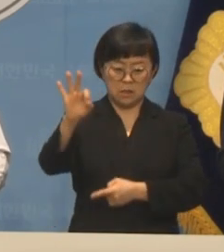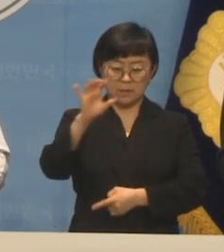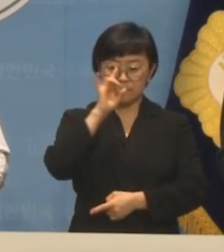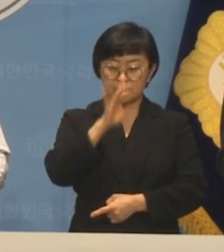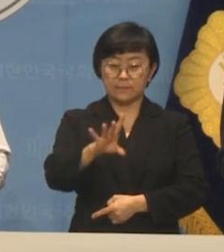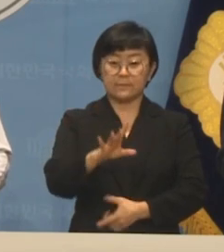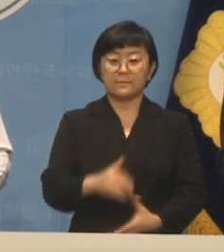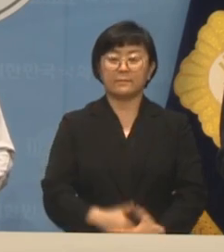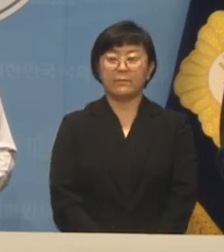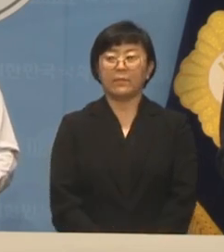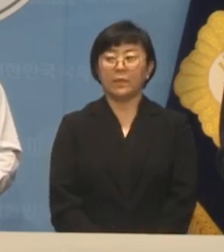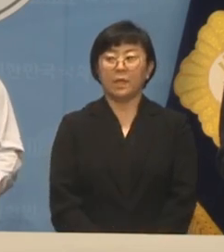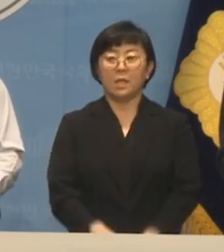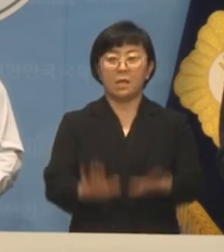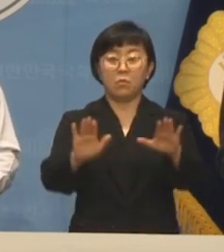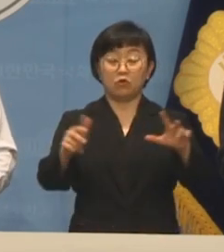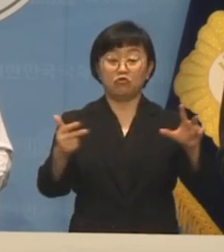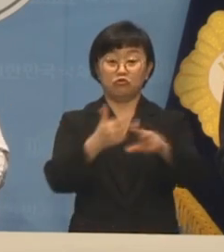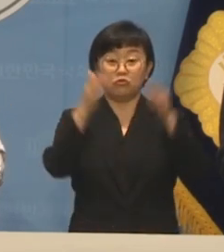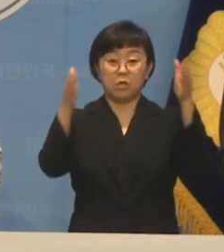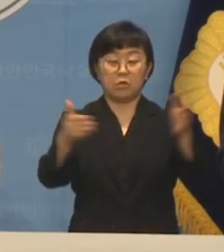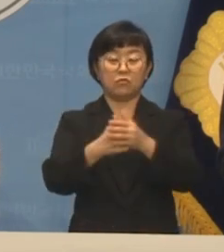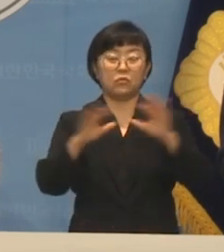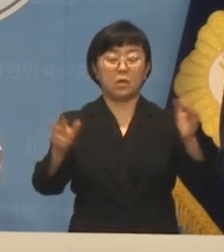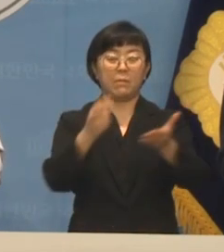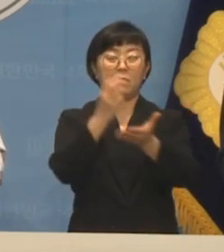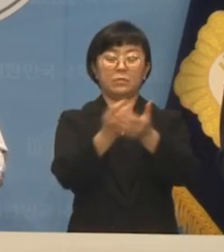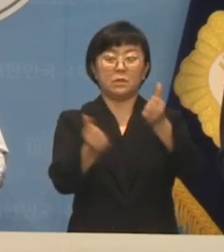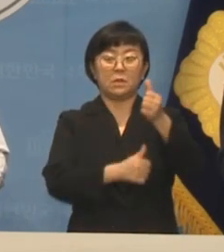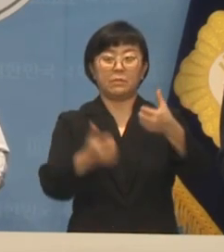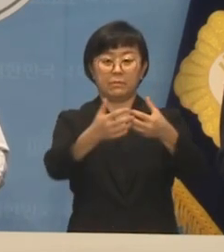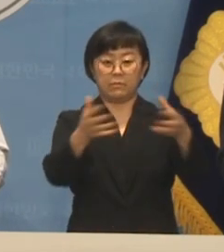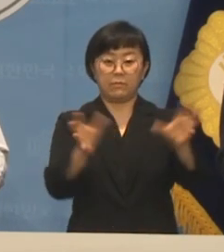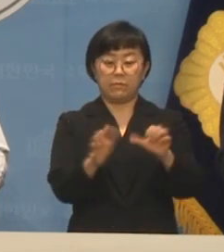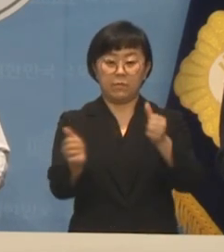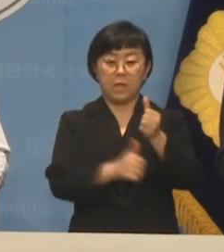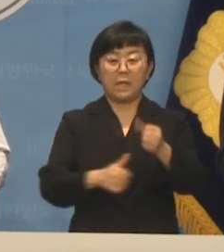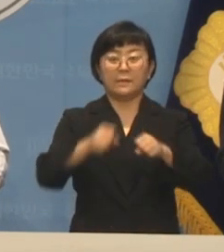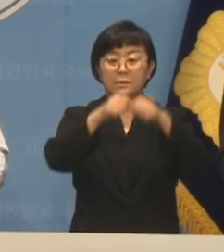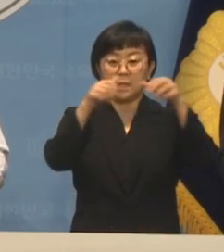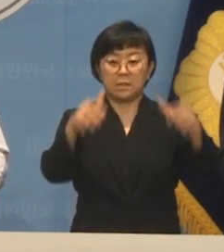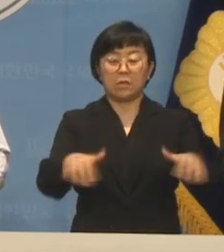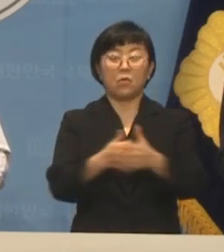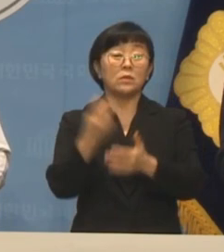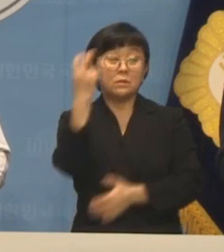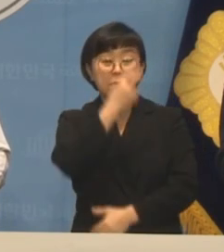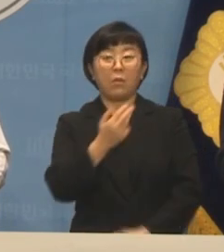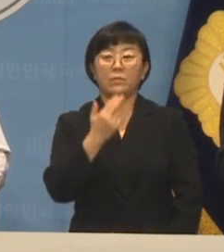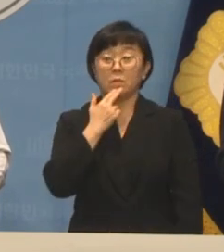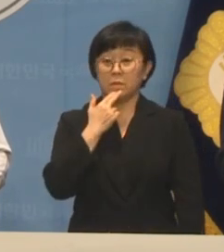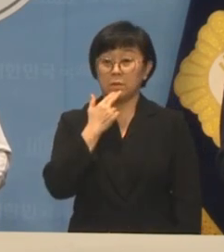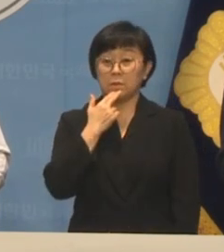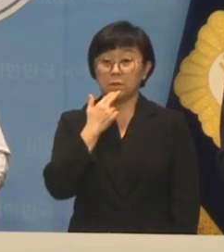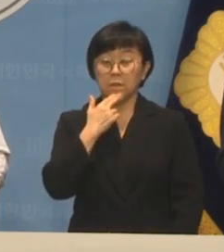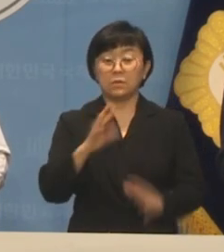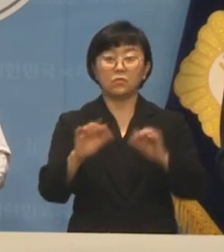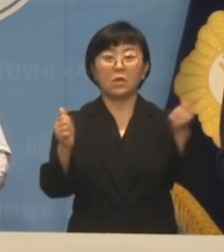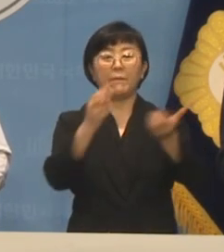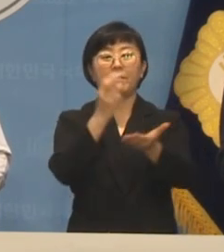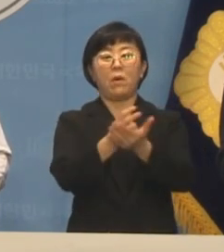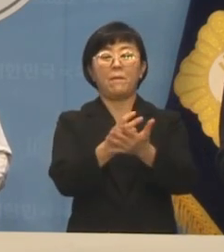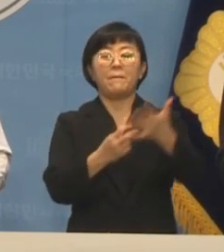됩니다. 이번 주 내로 국회 법제사법위원회가 체계작구 심사를 하지 않는다면